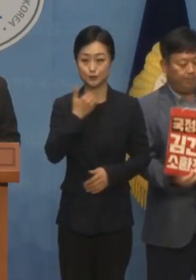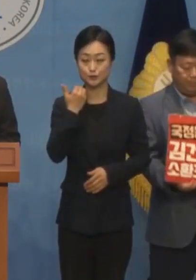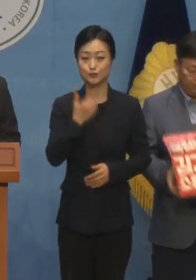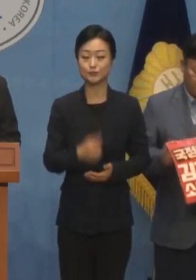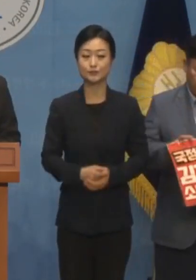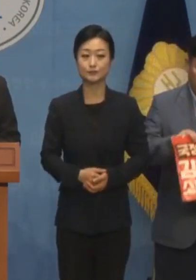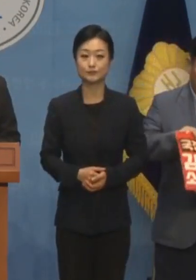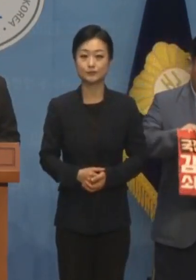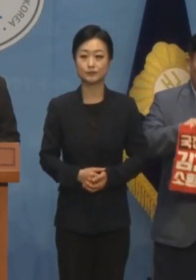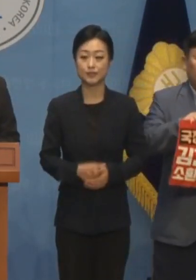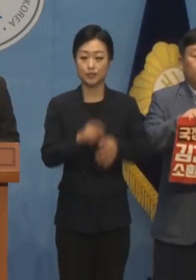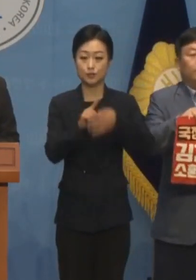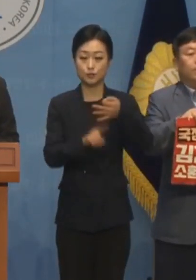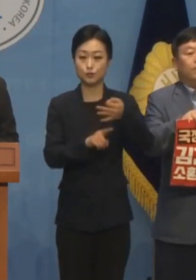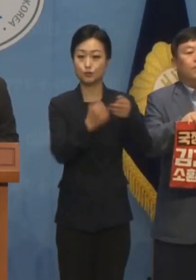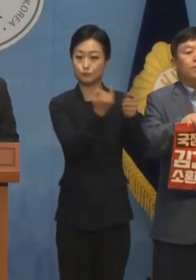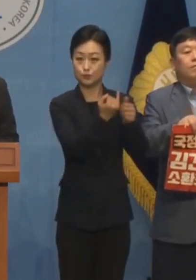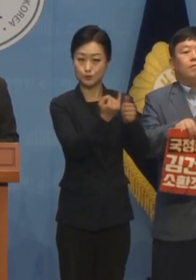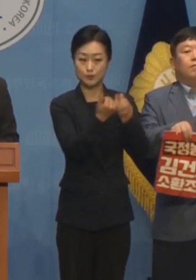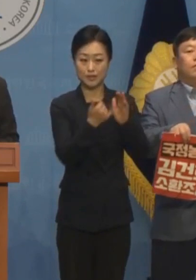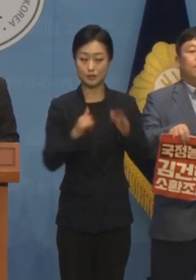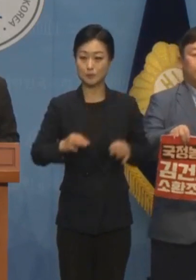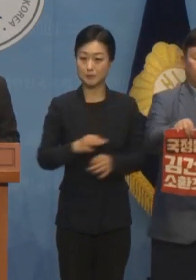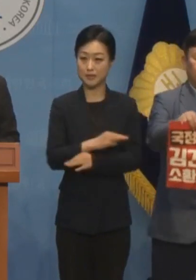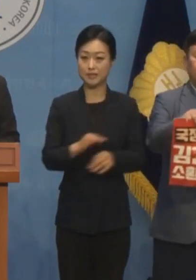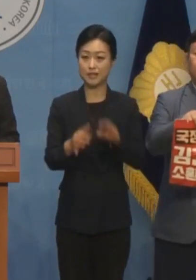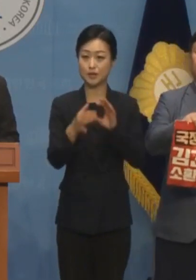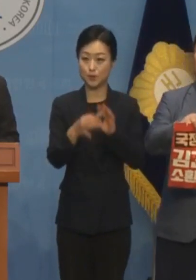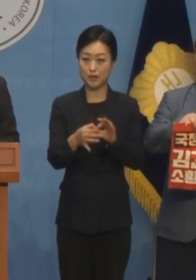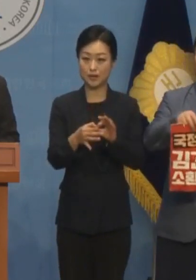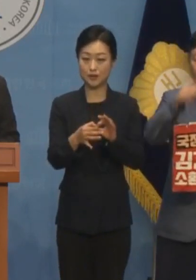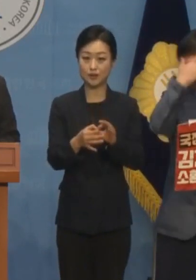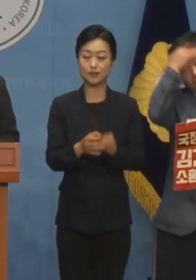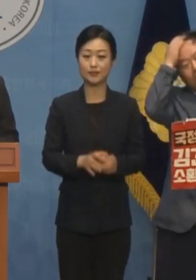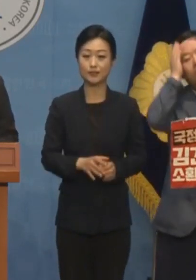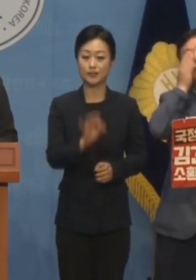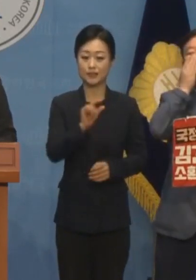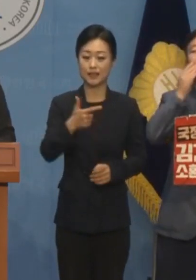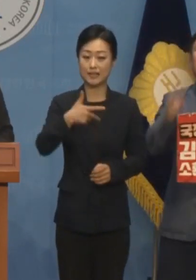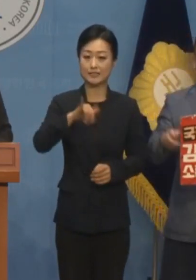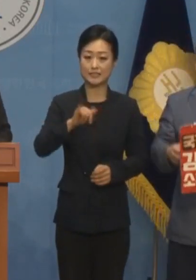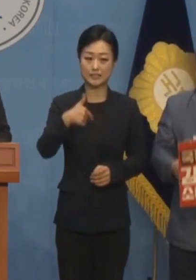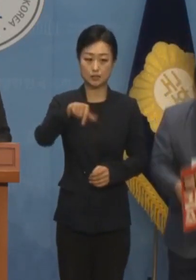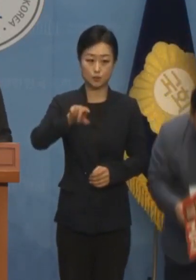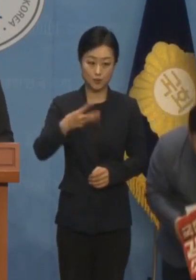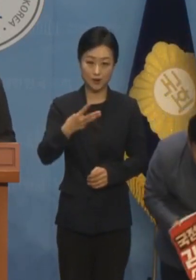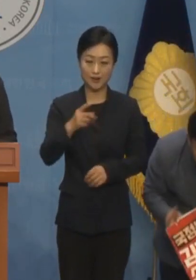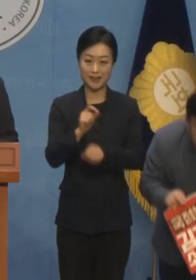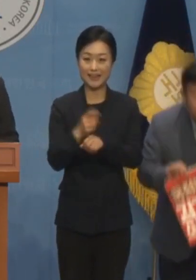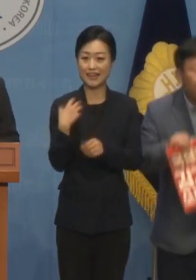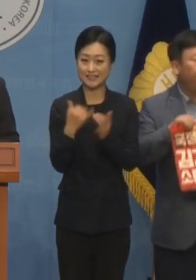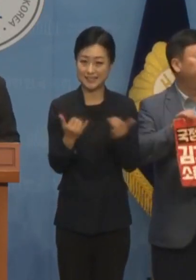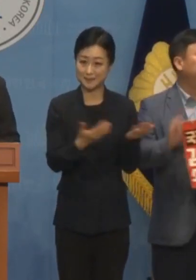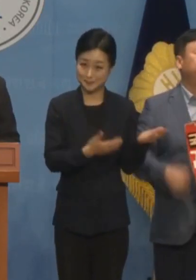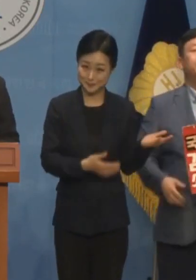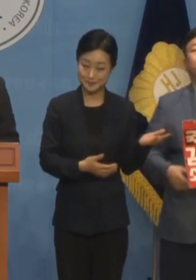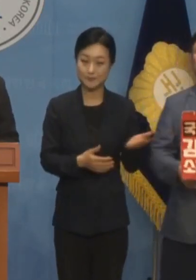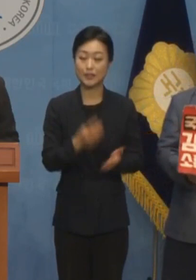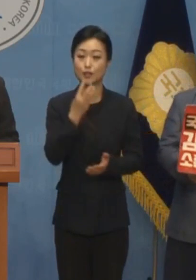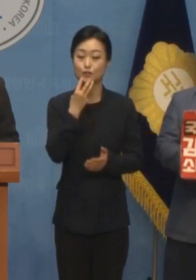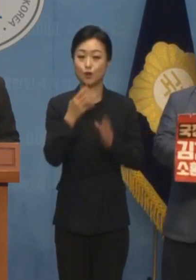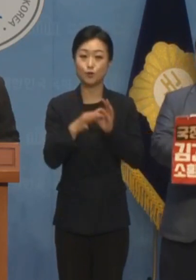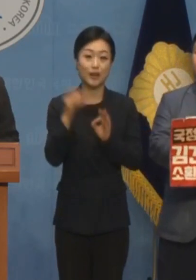소개해드리겠습니다. 윤석열, 김건희 일가 온갖 비리 진상규명 모임 안진걸 간사님 오셨습니다. 안녕하세요. 네, 서울의